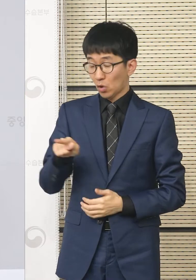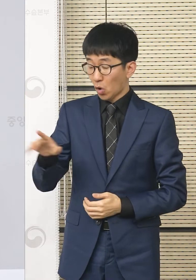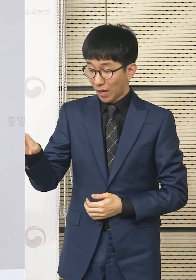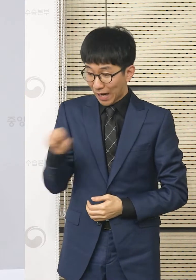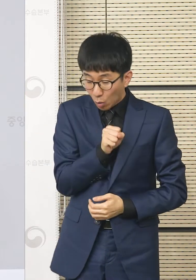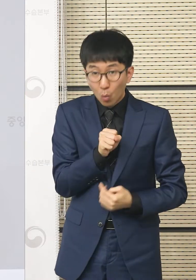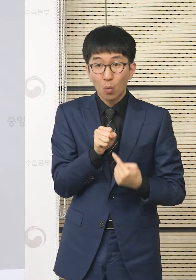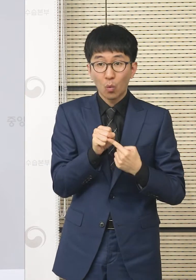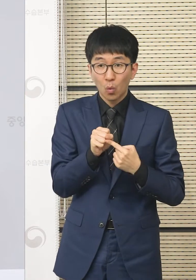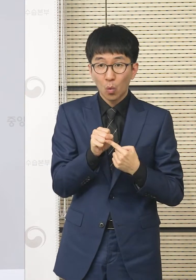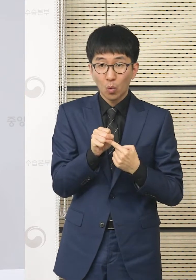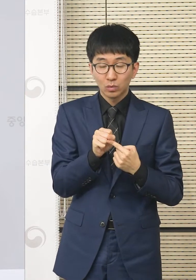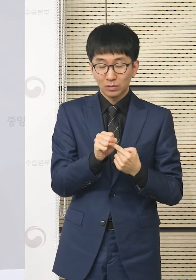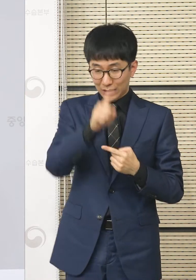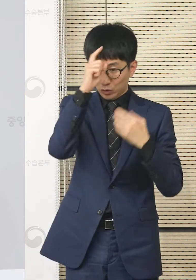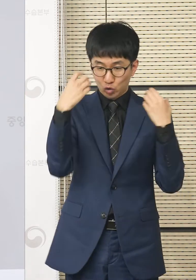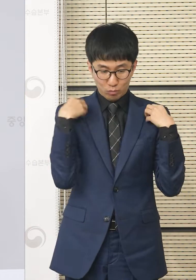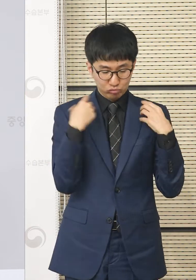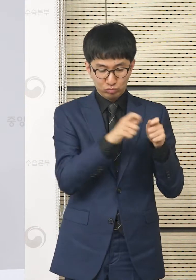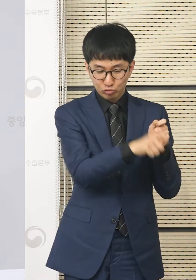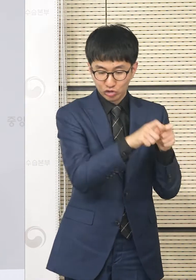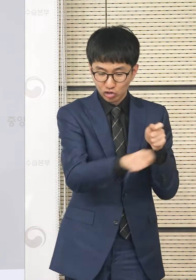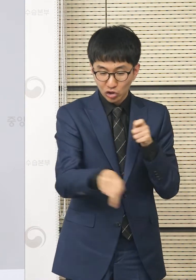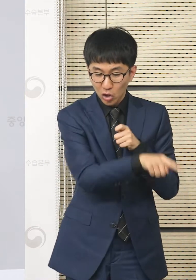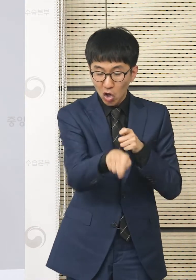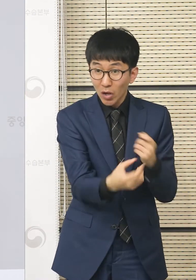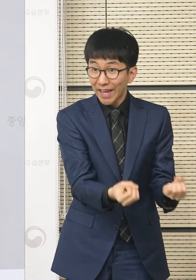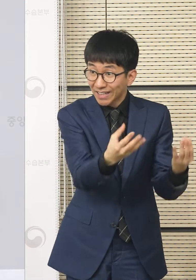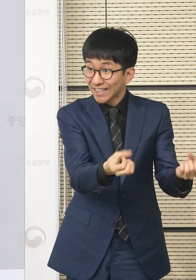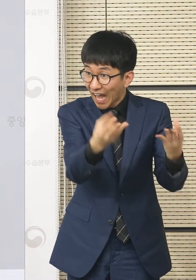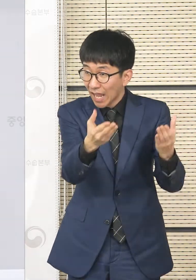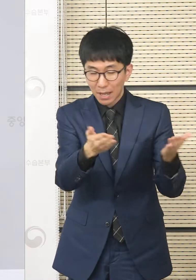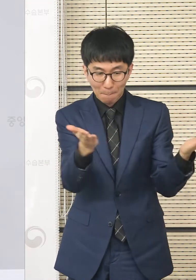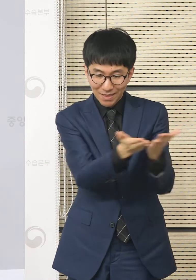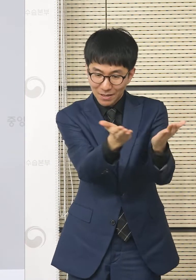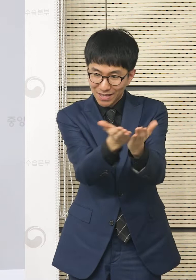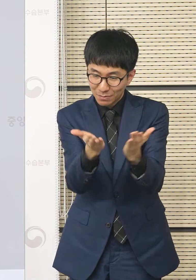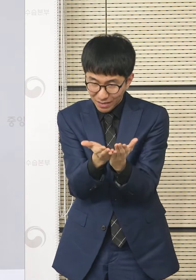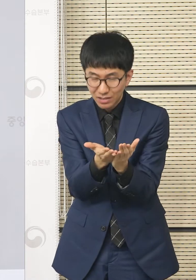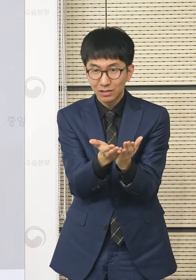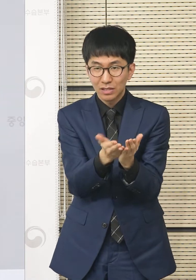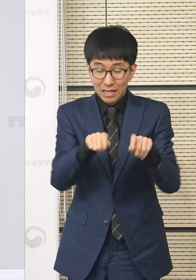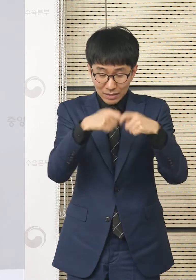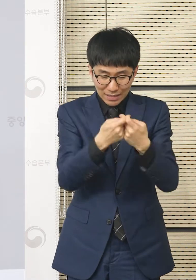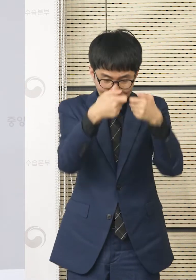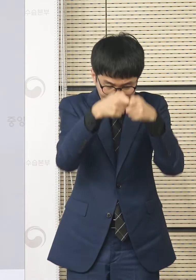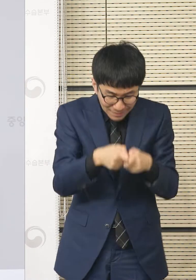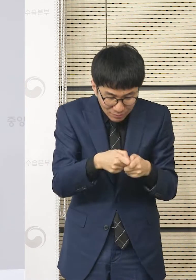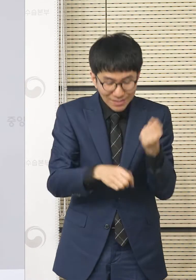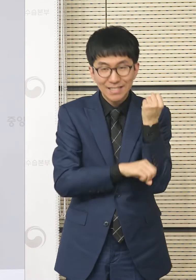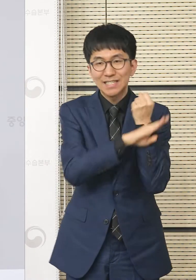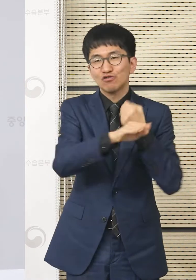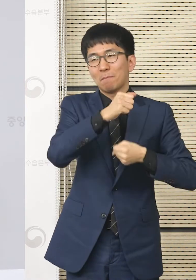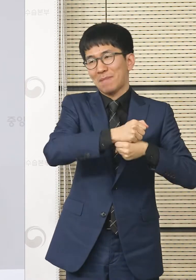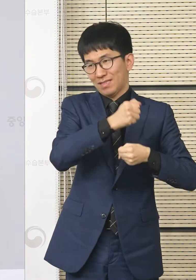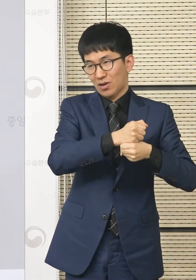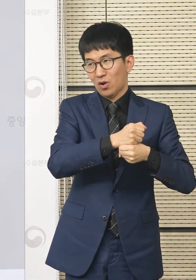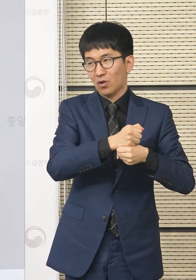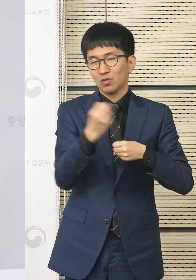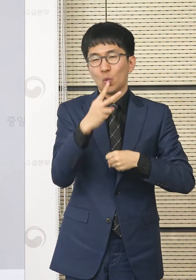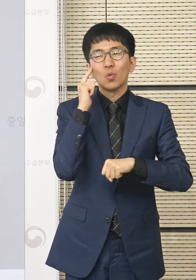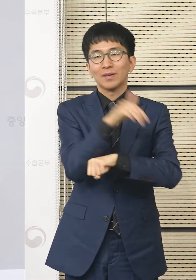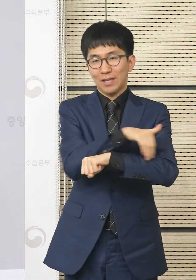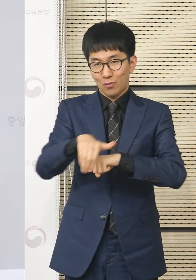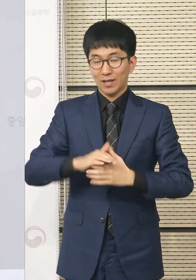지침을 기반으로 하여 여러 정부 부처에서도 소관 행사에 맞는 세부 지침을 만들어서 시행하게